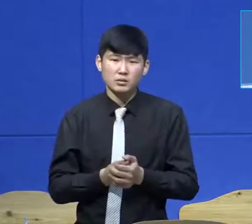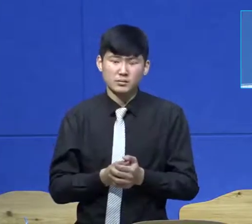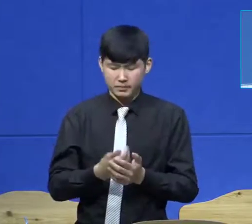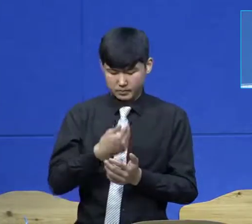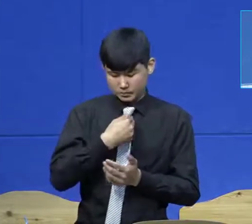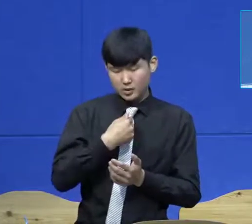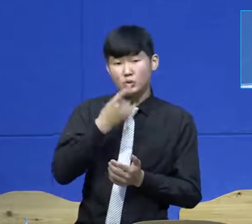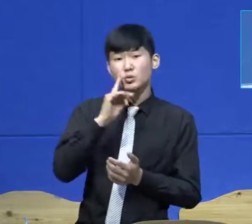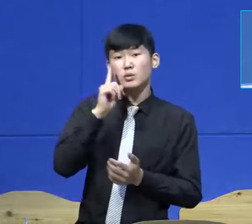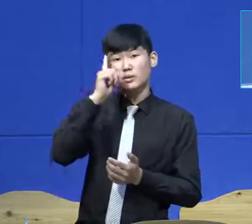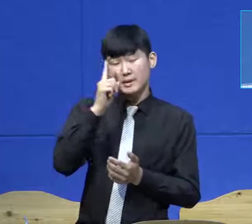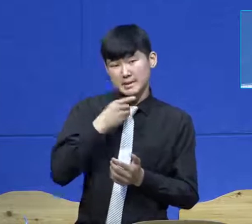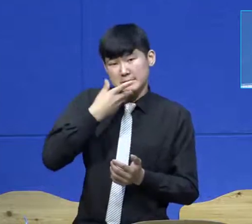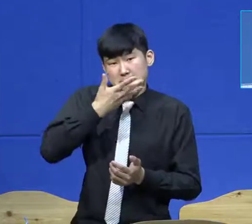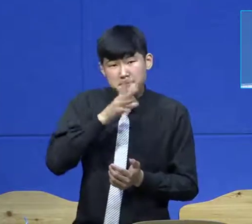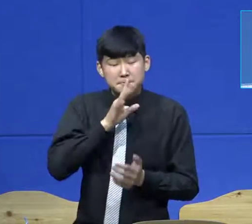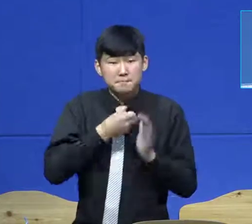Би төр нэг юм хэлэх гэсэн.